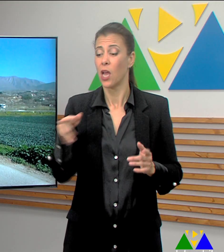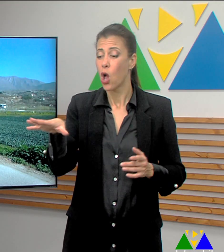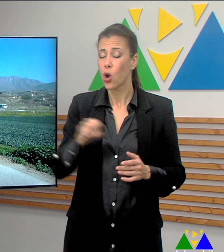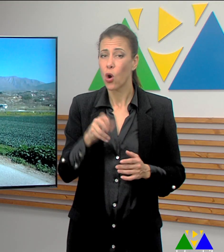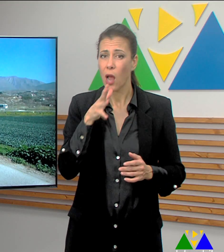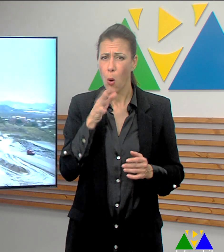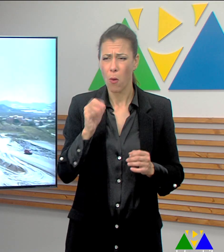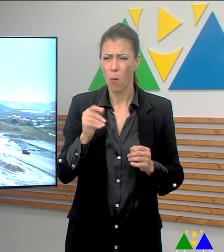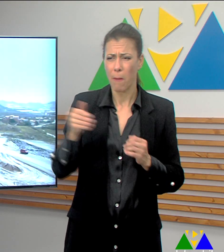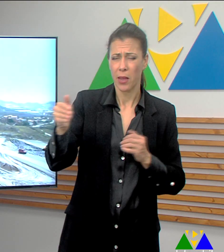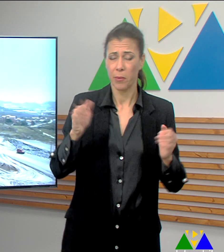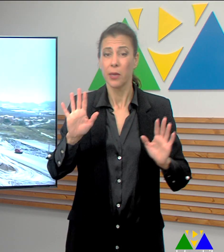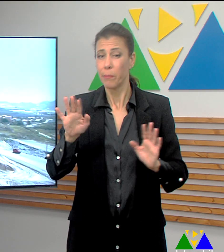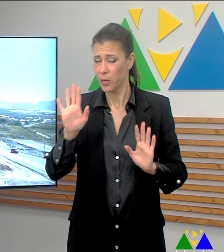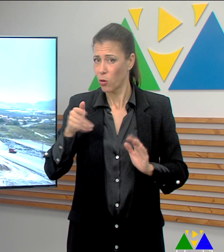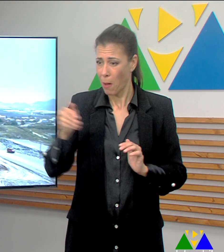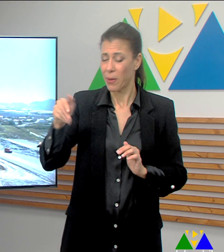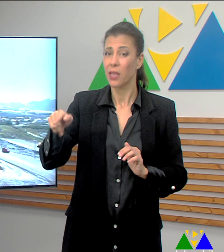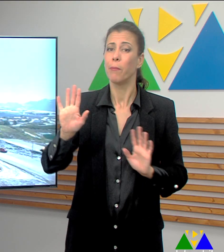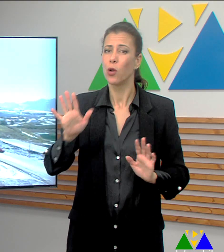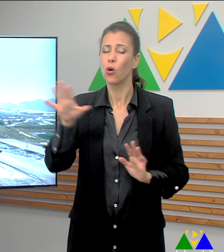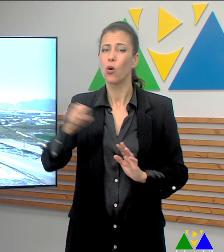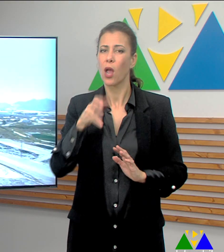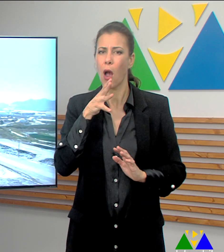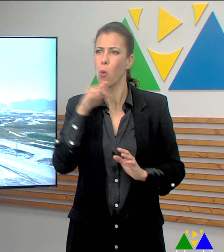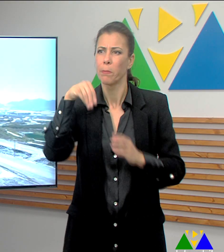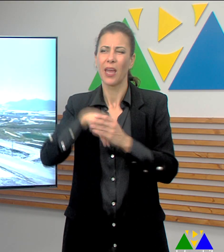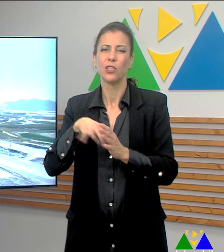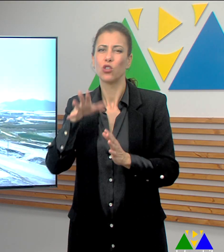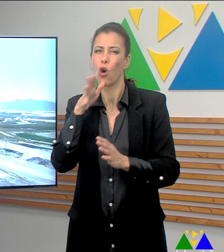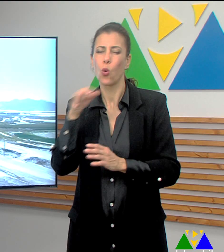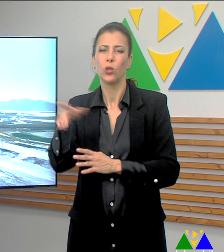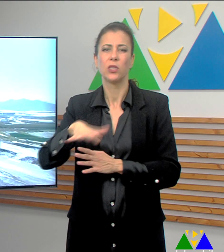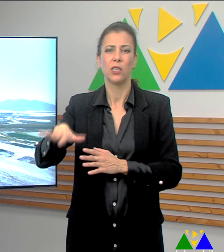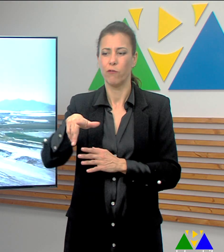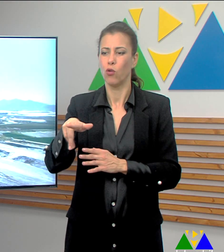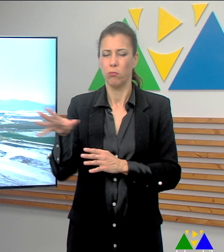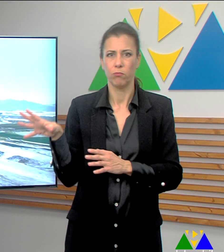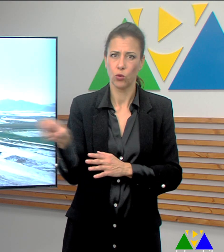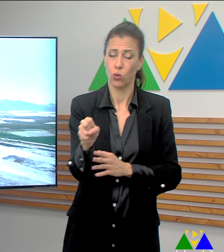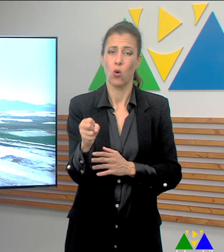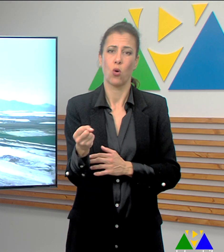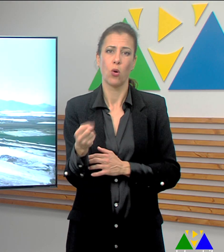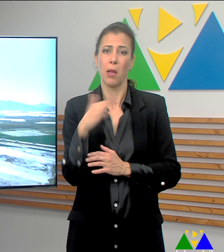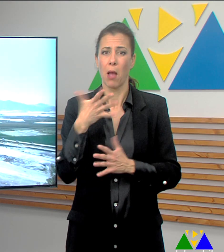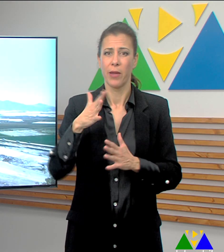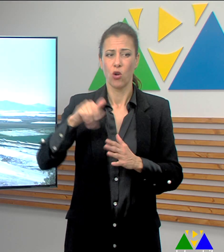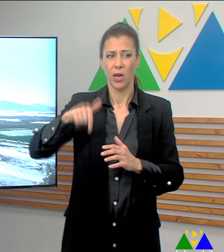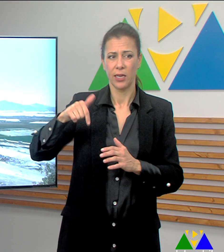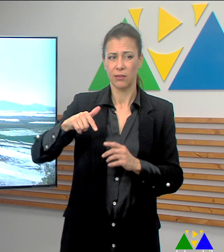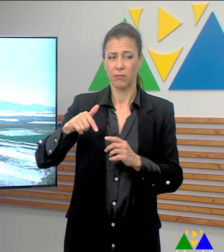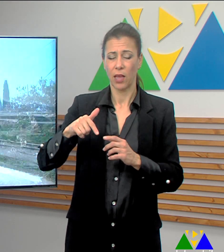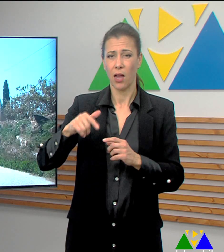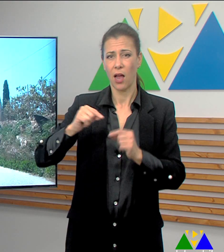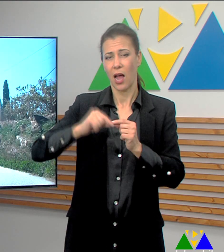para allá, pero indudablemente metió en cultivo la acequia, tomaba agua prácticamente en esta altura, tomaba